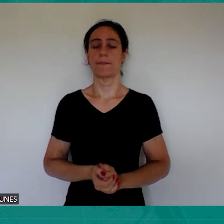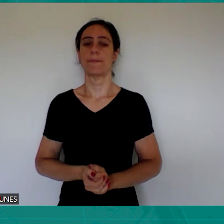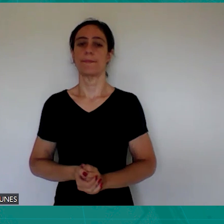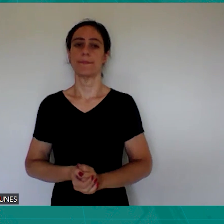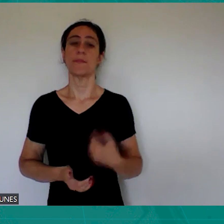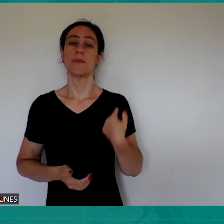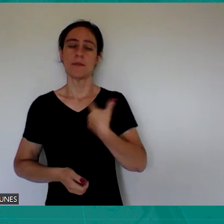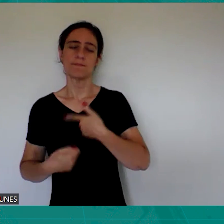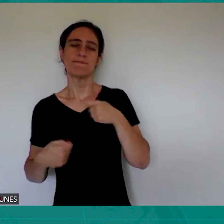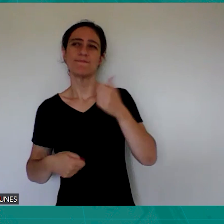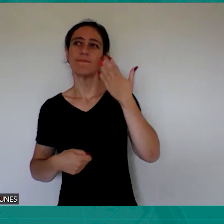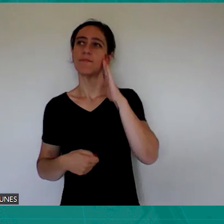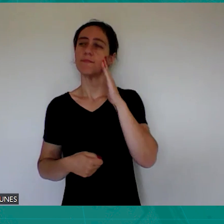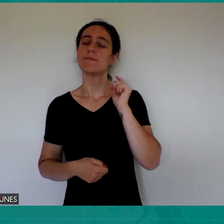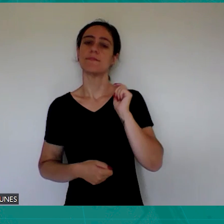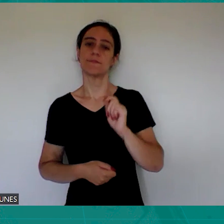entender,